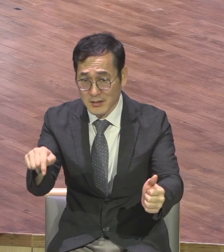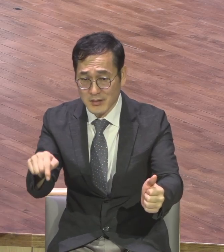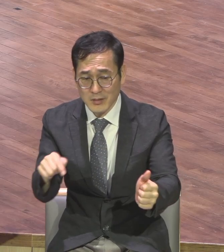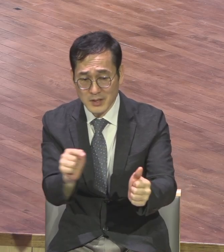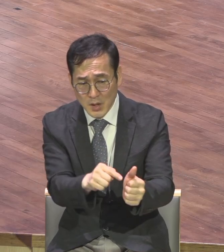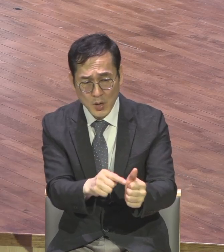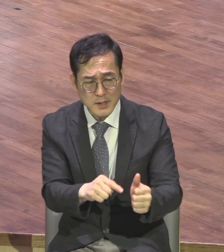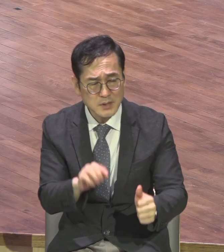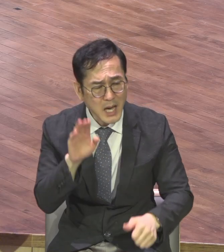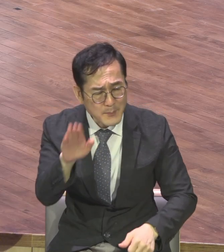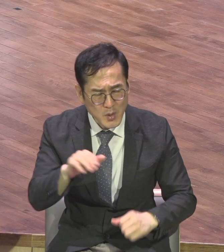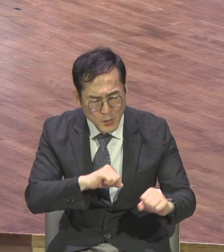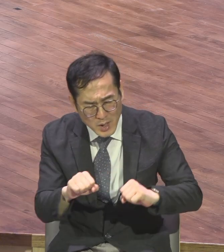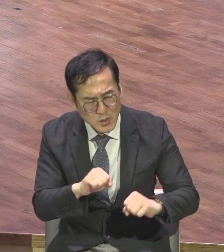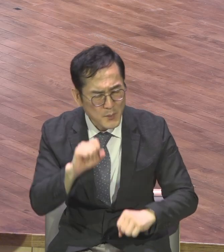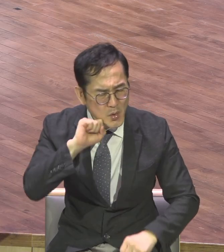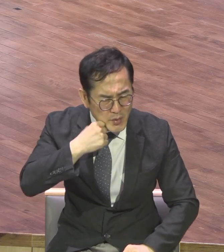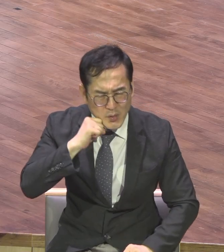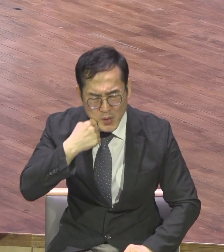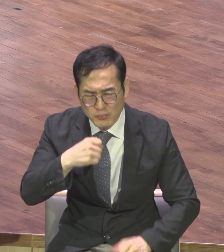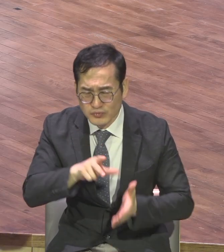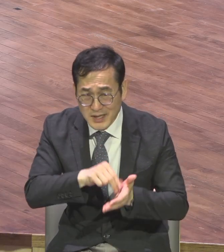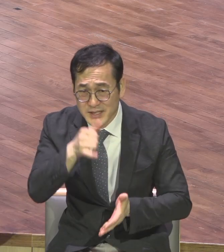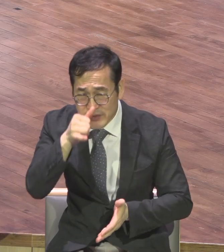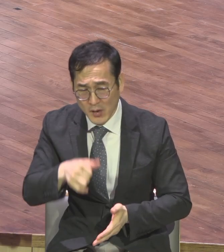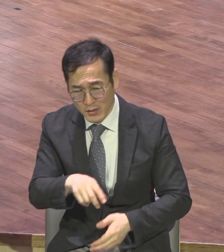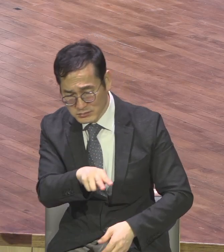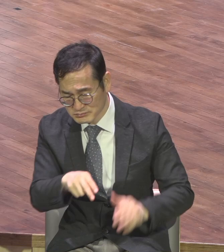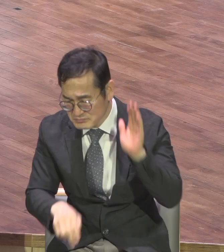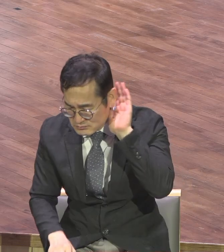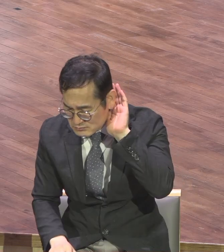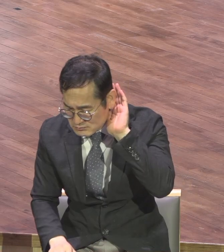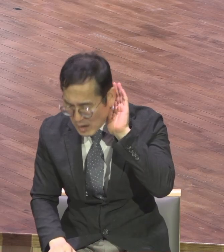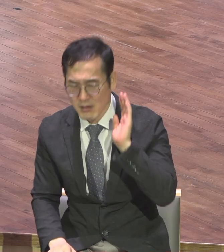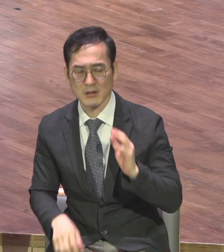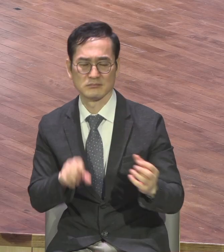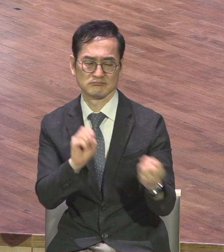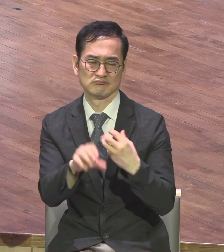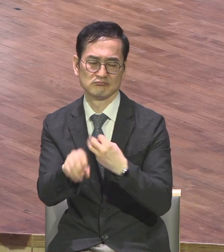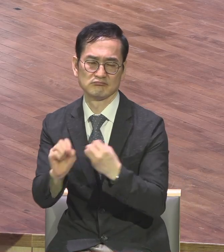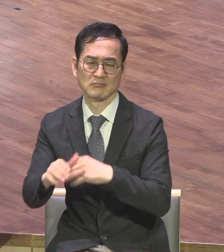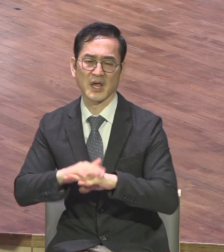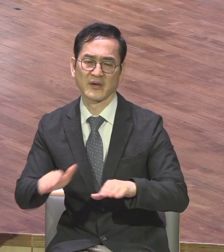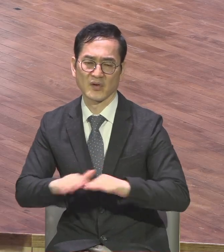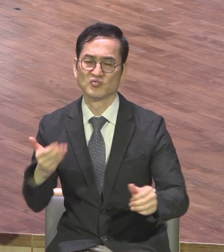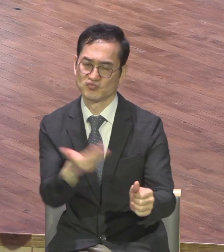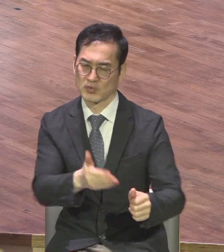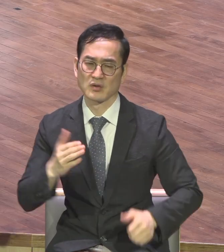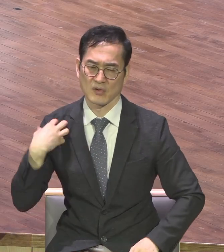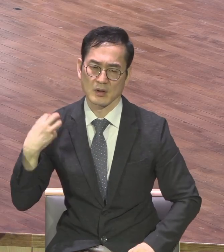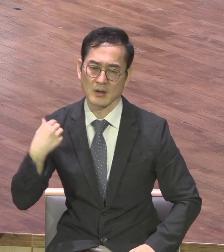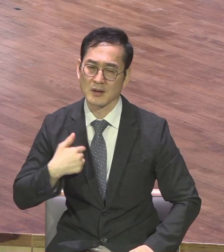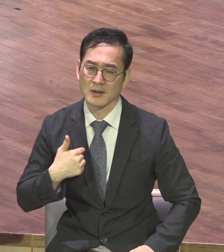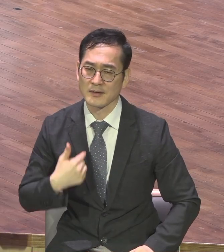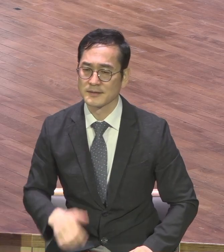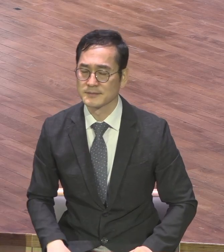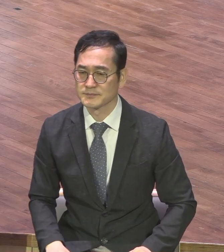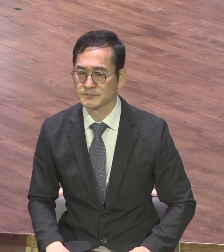못해요. 답 가진 자는 자기 스스로 입을 열고 말하게 돼 있어요. 사도행전 8장에 보면